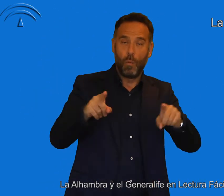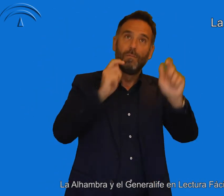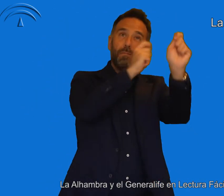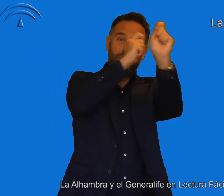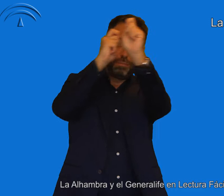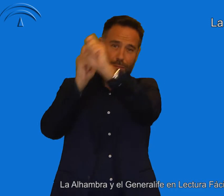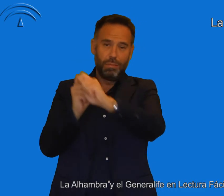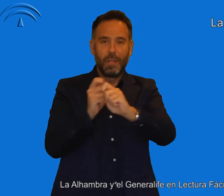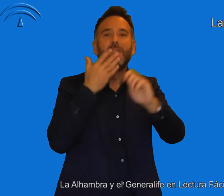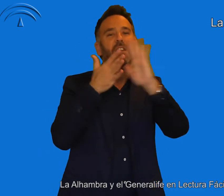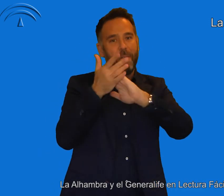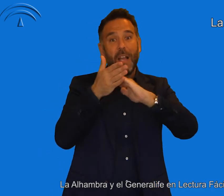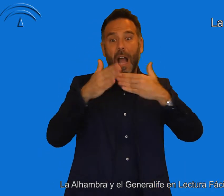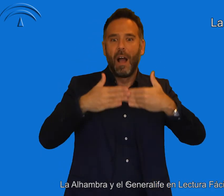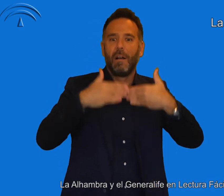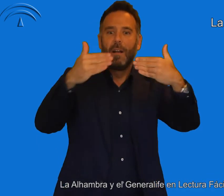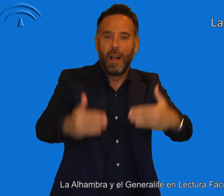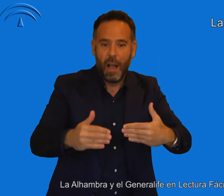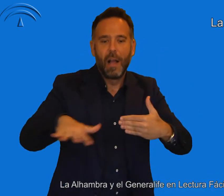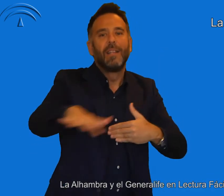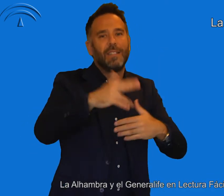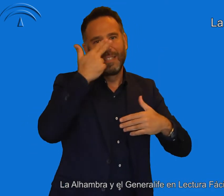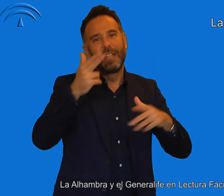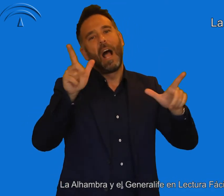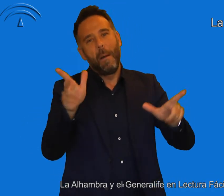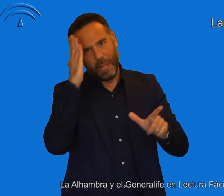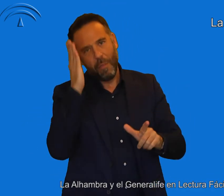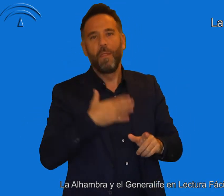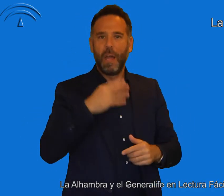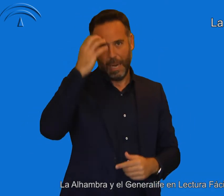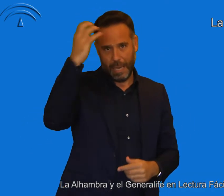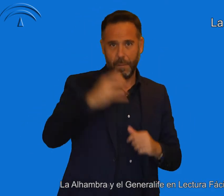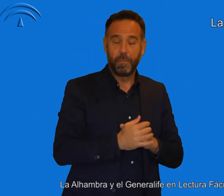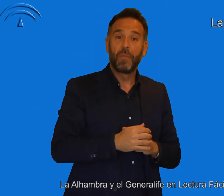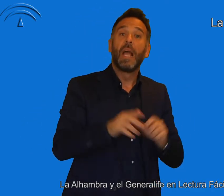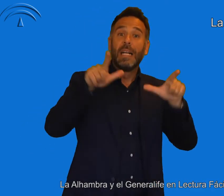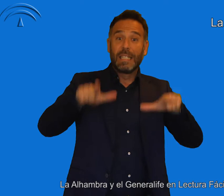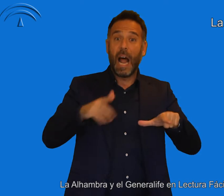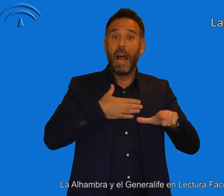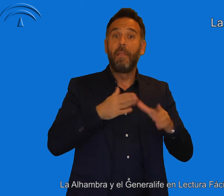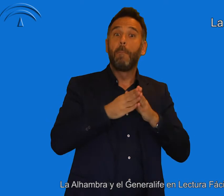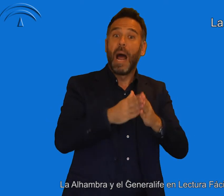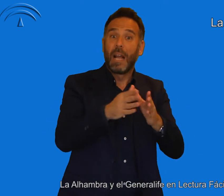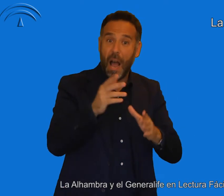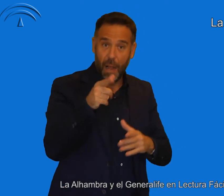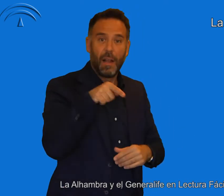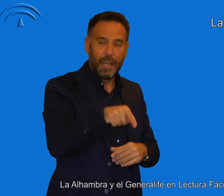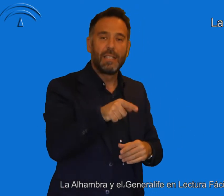mocárabes indican la entrada a la vivienda del sultán. La sala de la barca es la sala